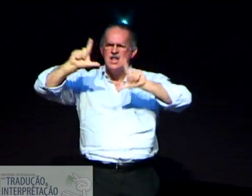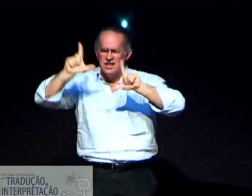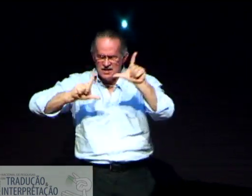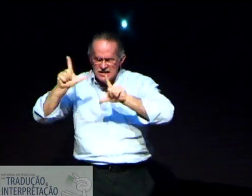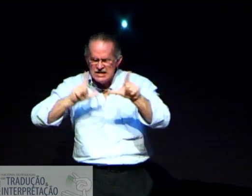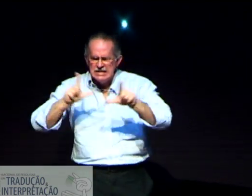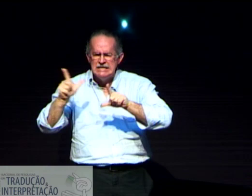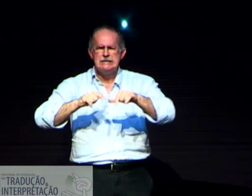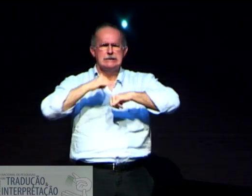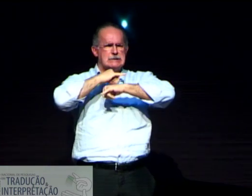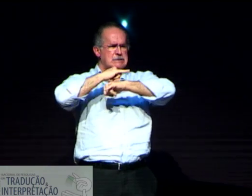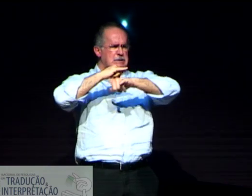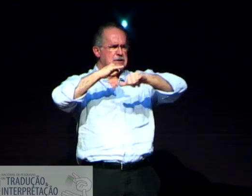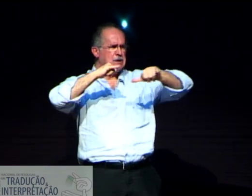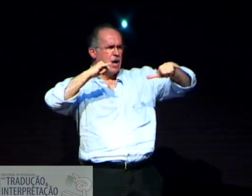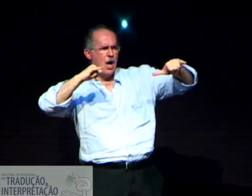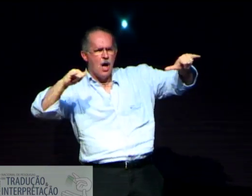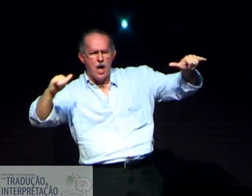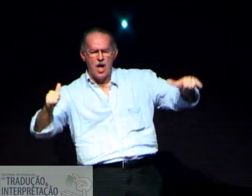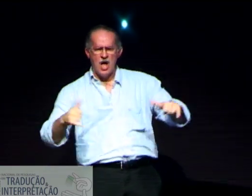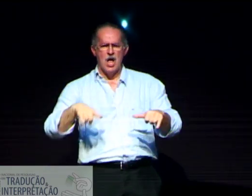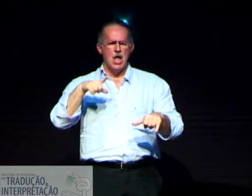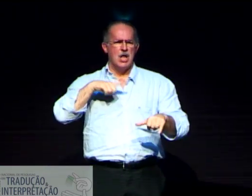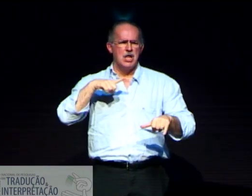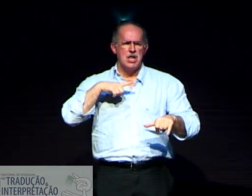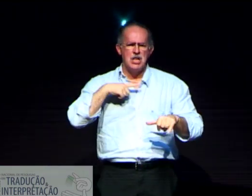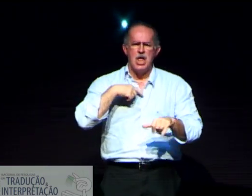nós vemos a,